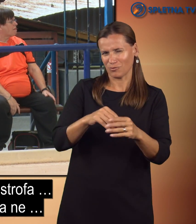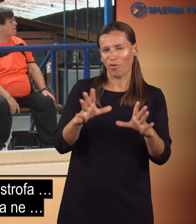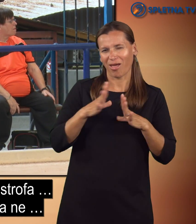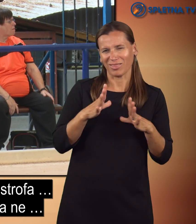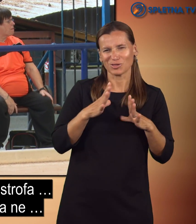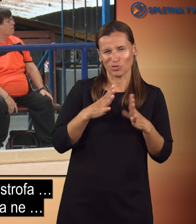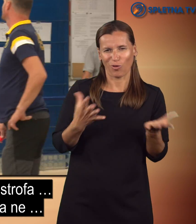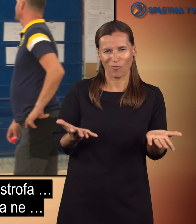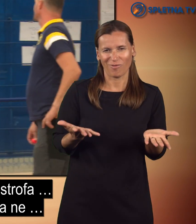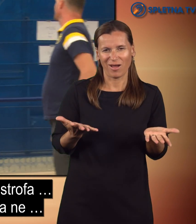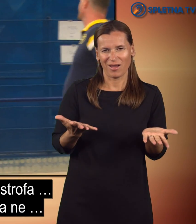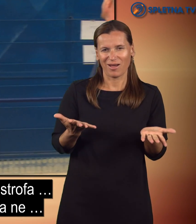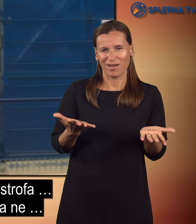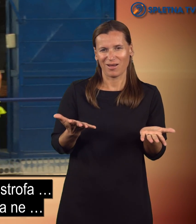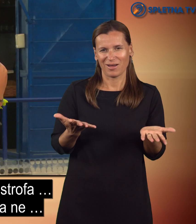Katastrofa, red!